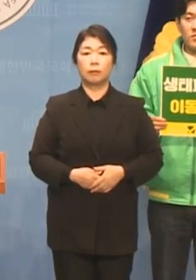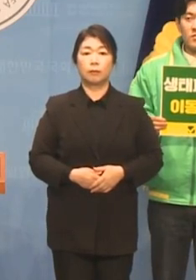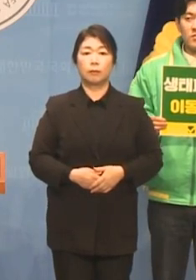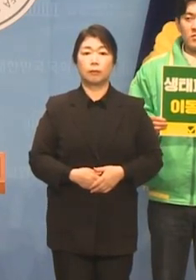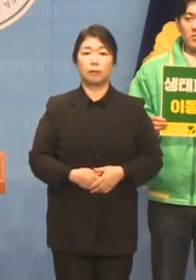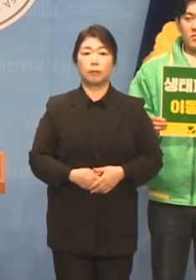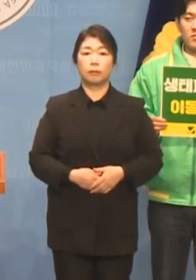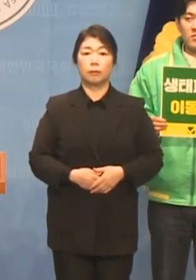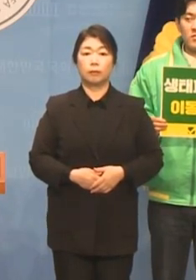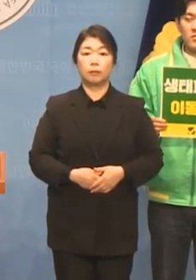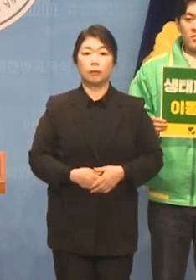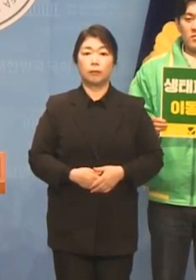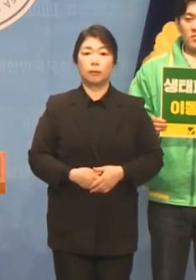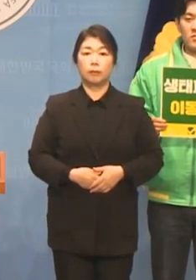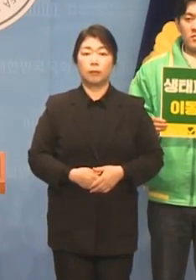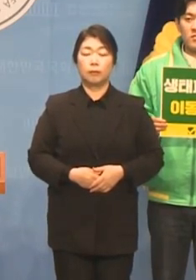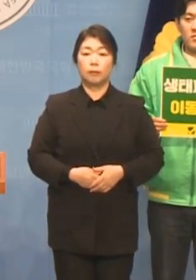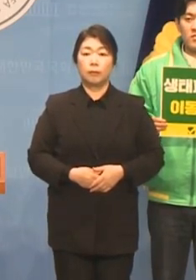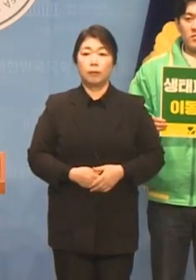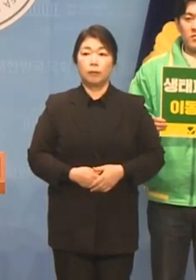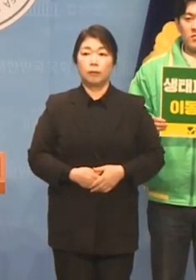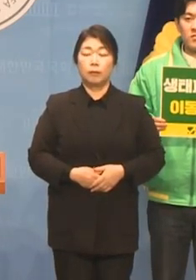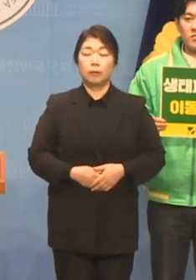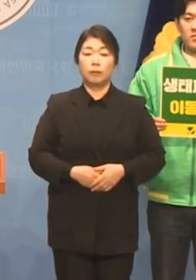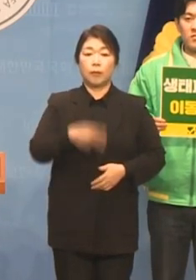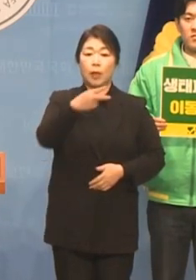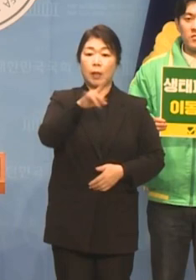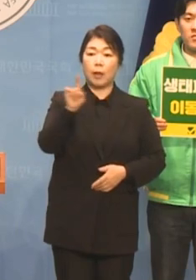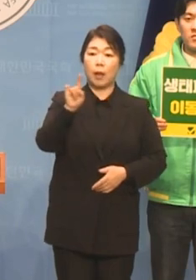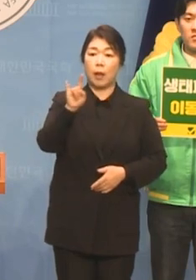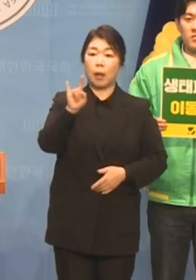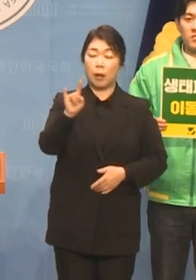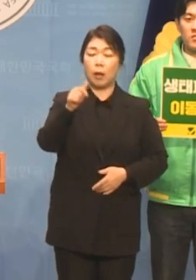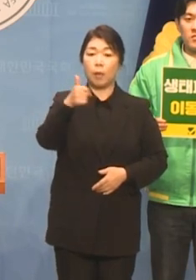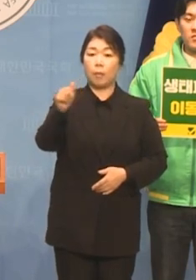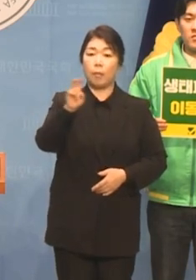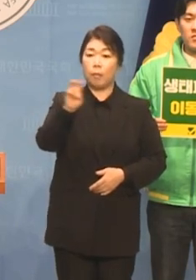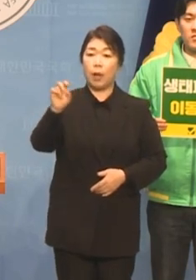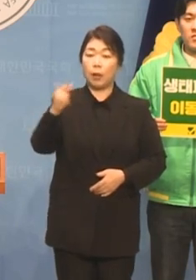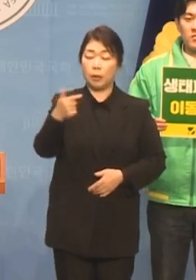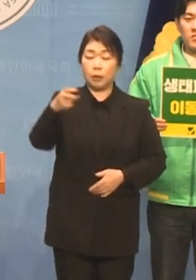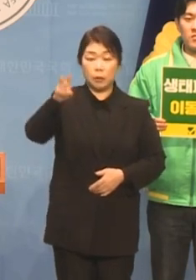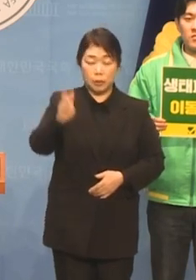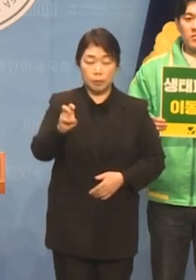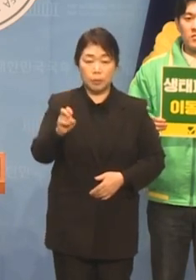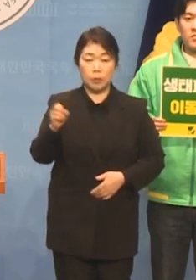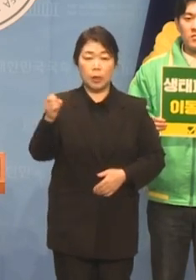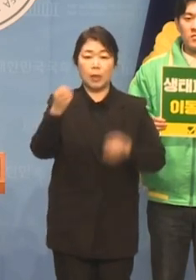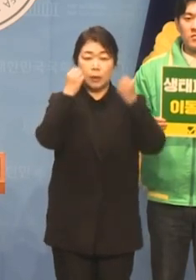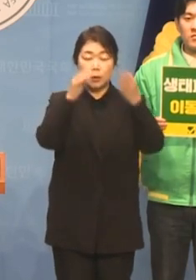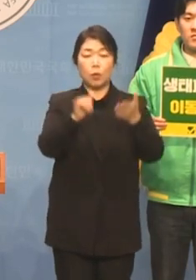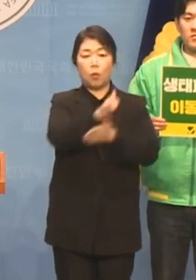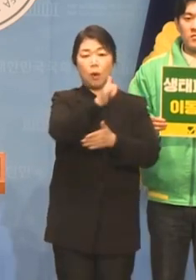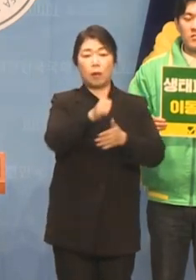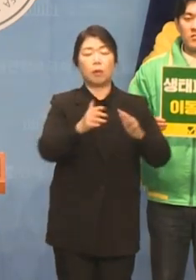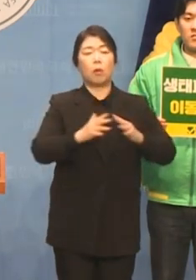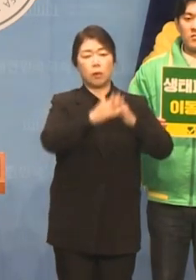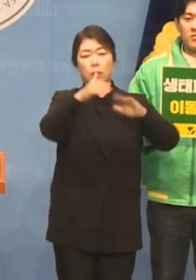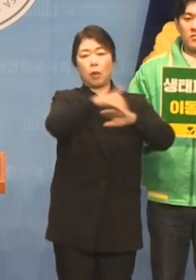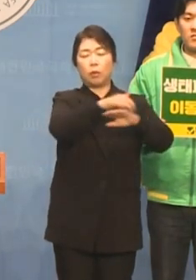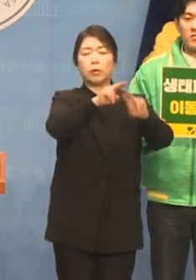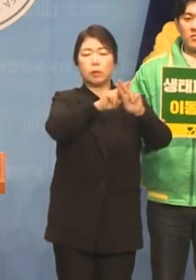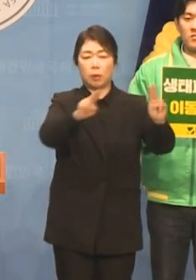주시겠습니다 세만금 신공항 건설 계획은 철 철회되어야 합니다 국토